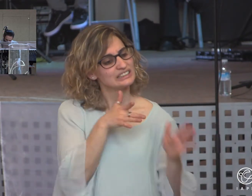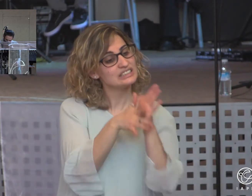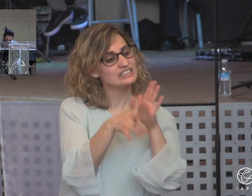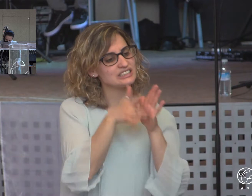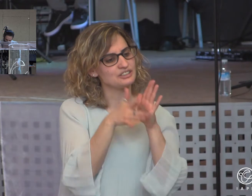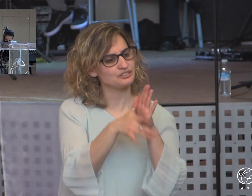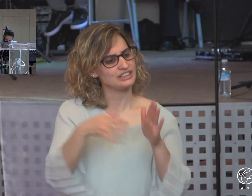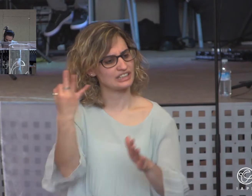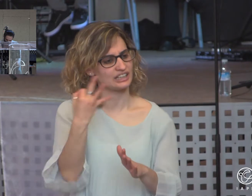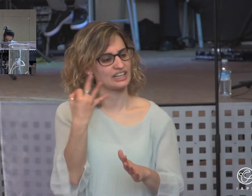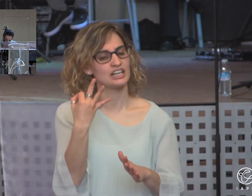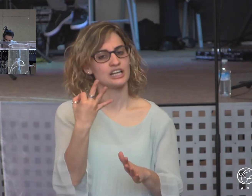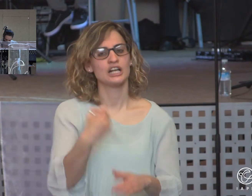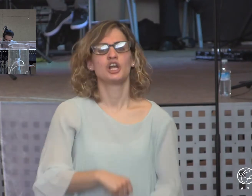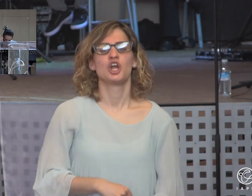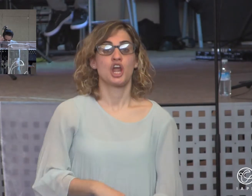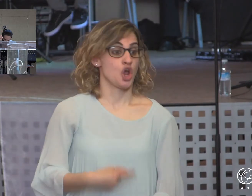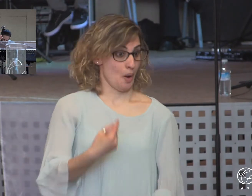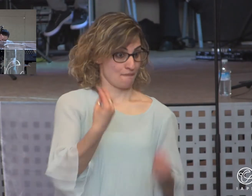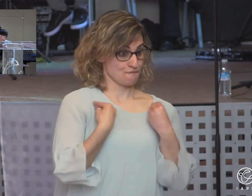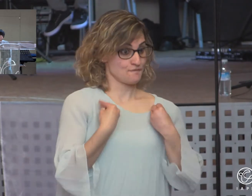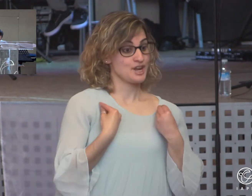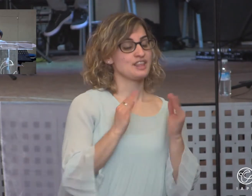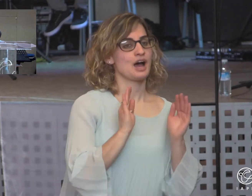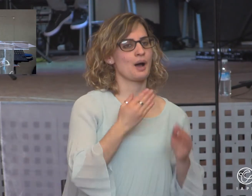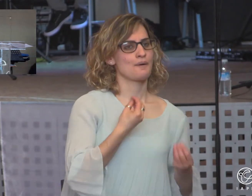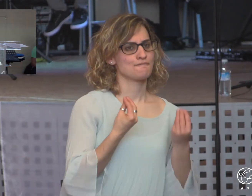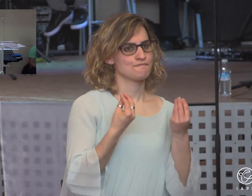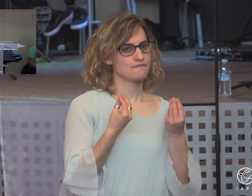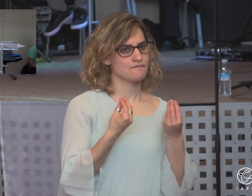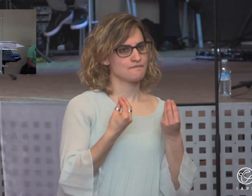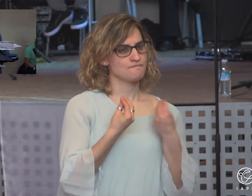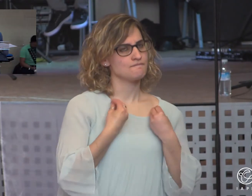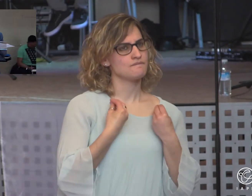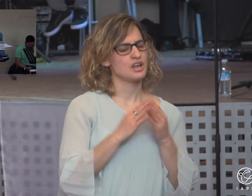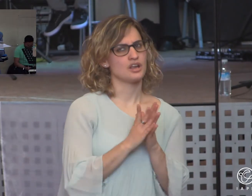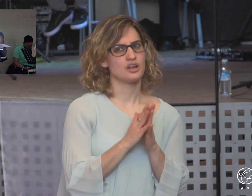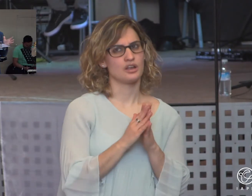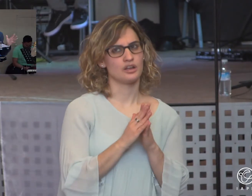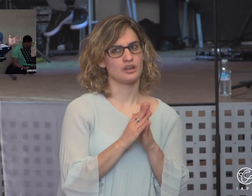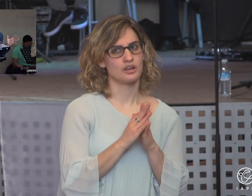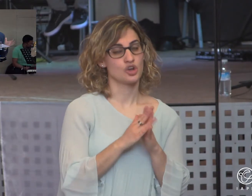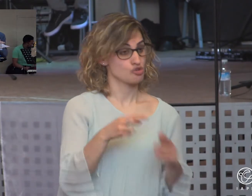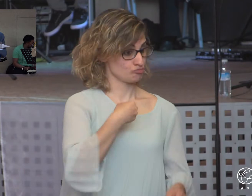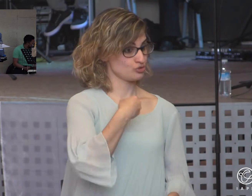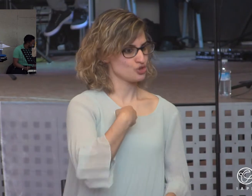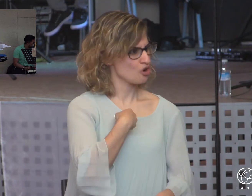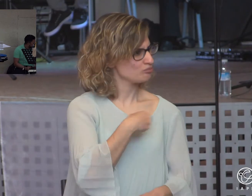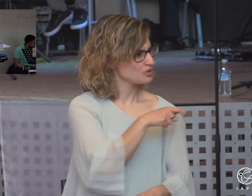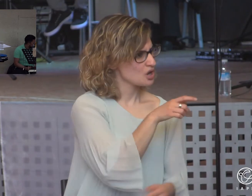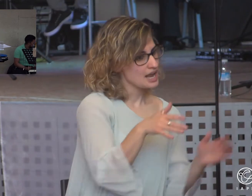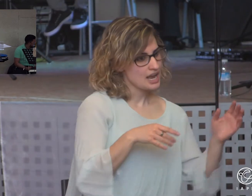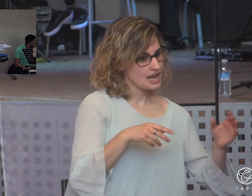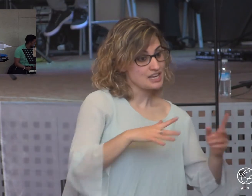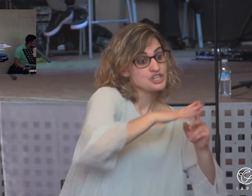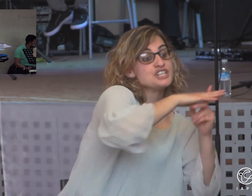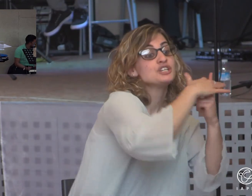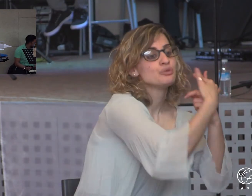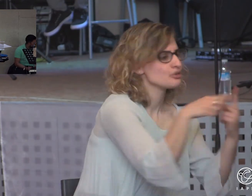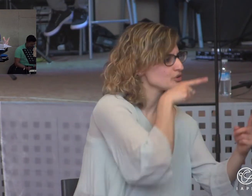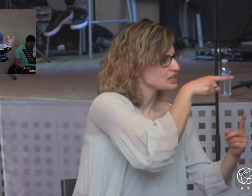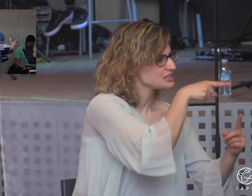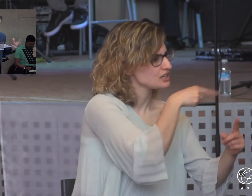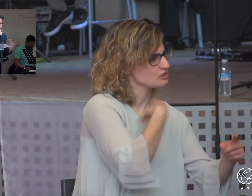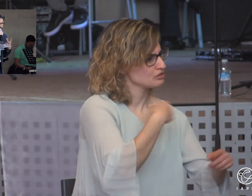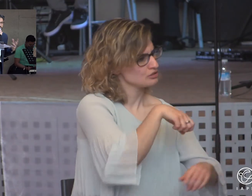alto. ¿Y qué es lo que Dios pasó por alto? La noche en la que esta celebración se